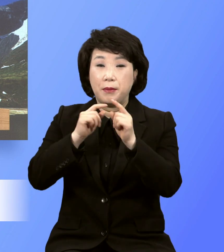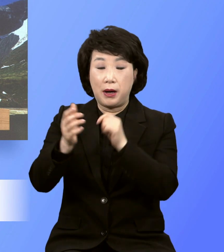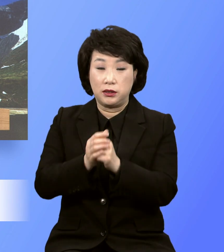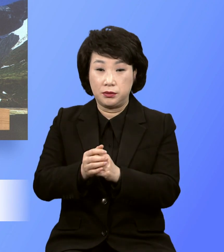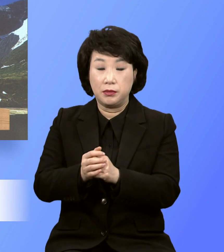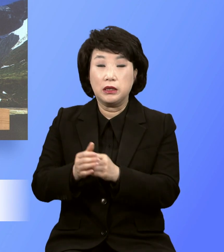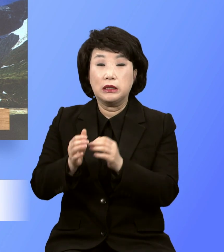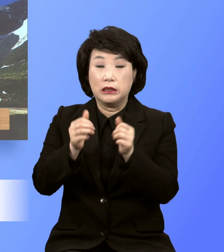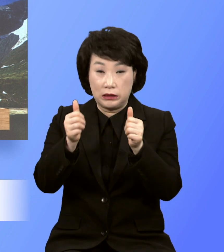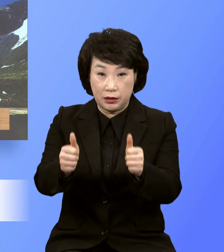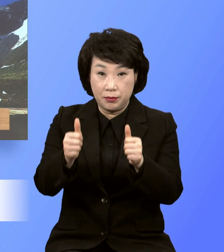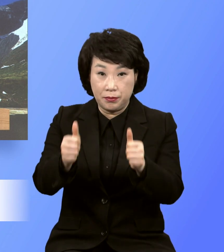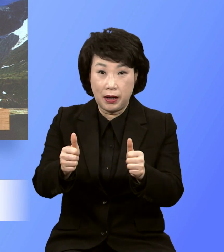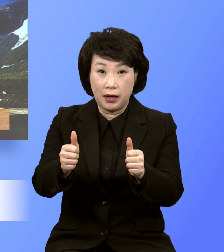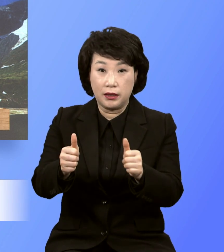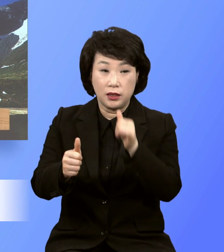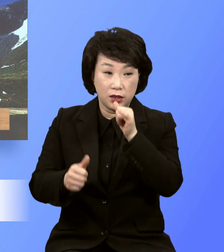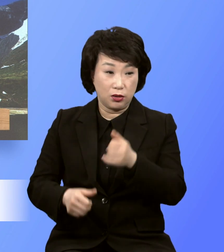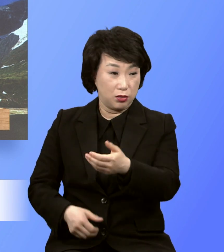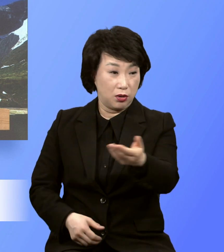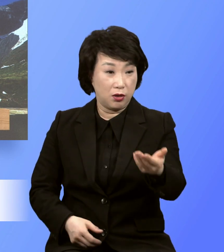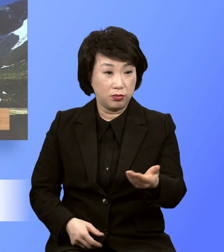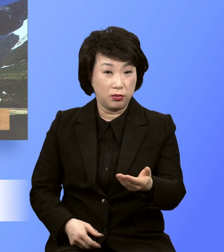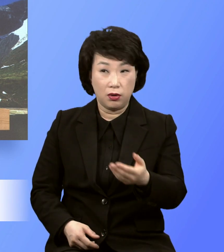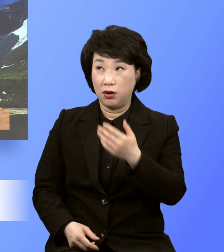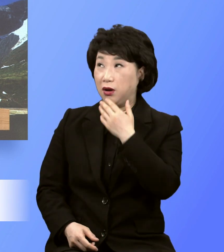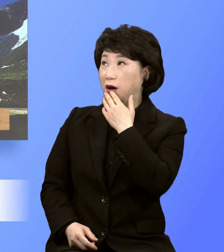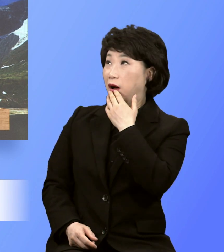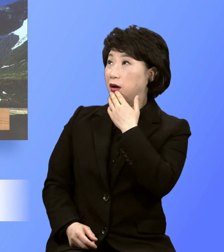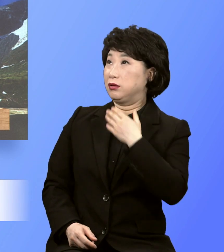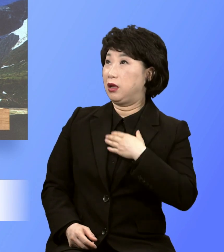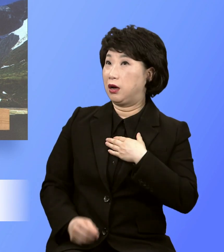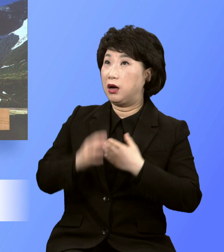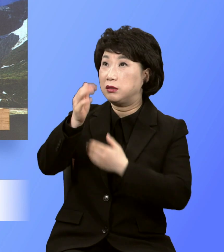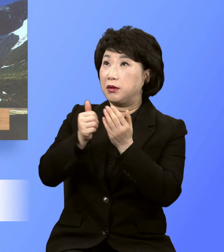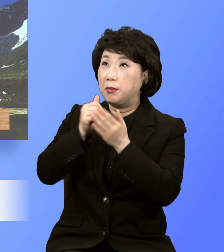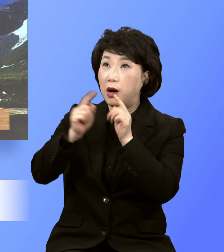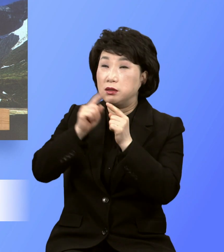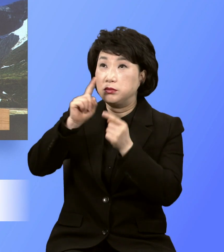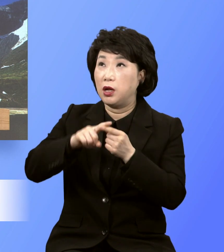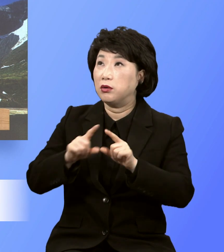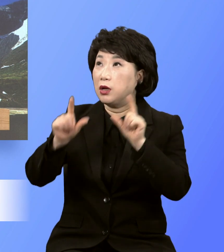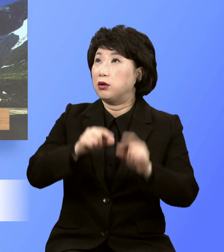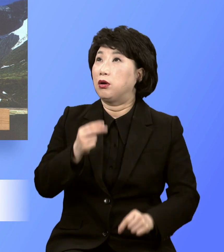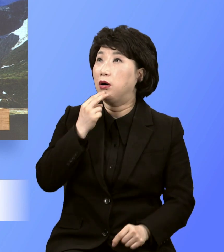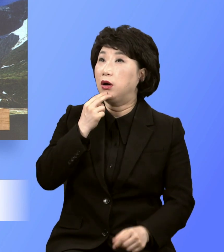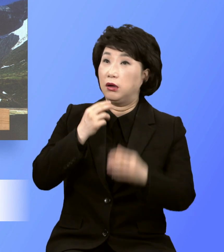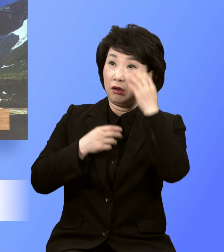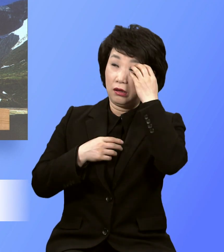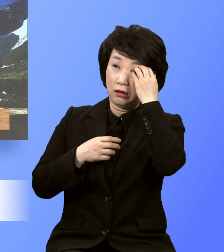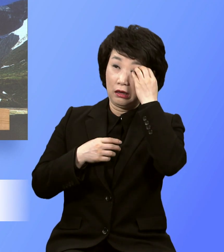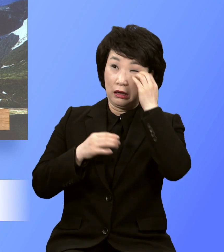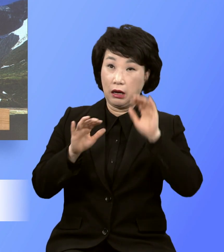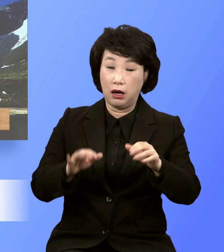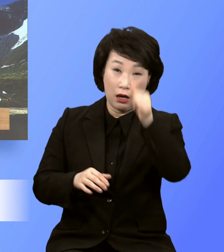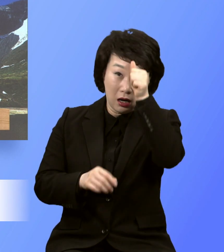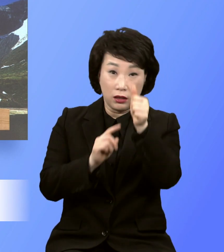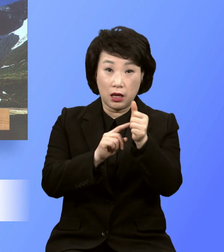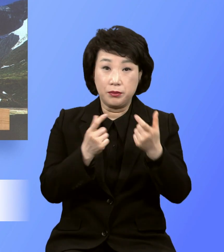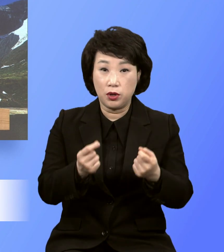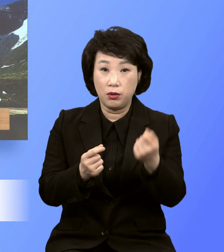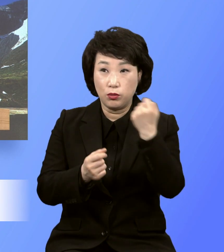놓고 심판하는 그 순간 내가 하나님 말씀대로 못 살면 더